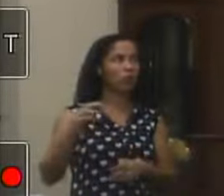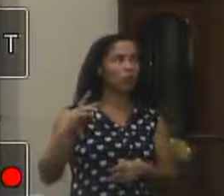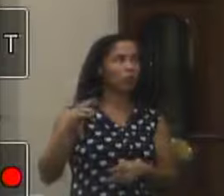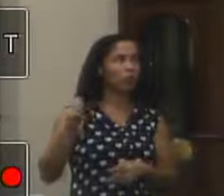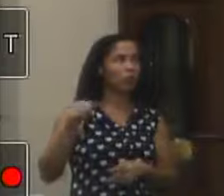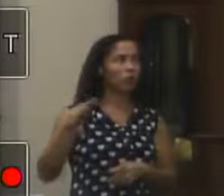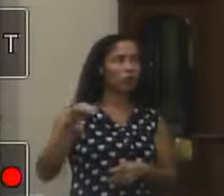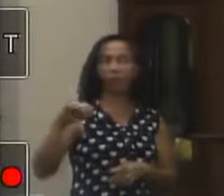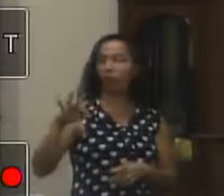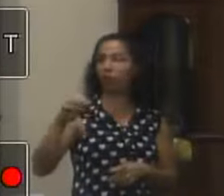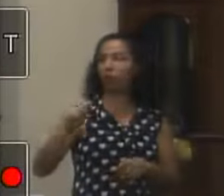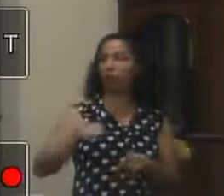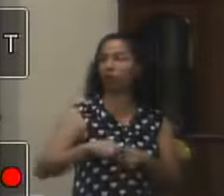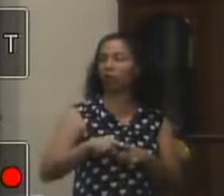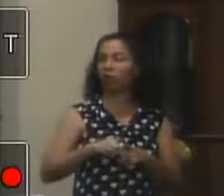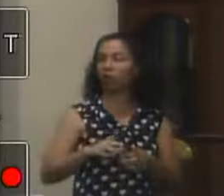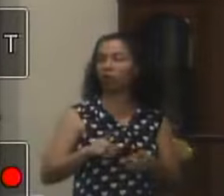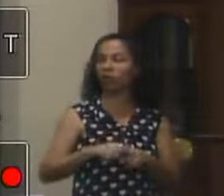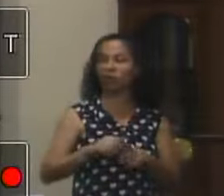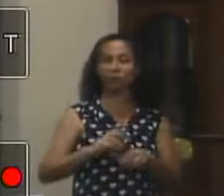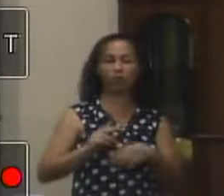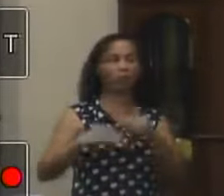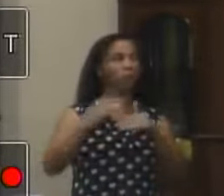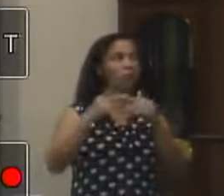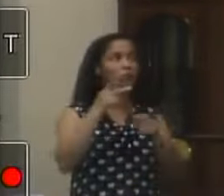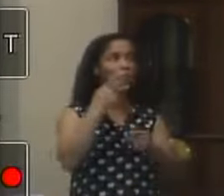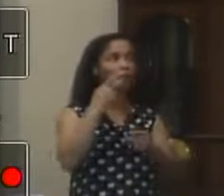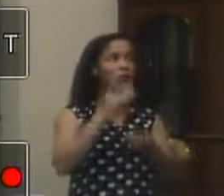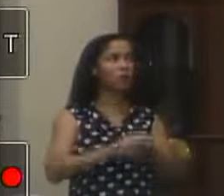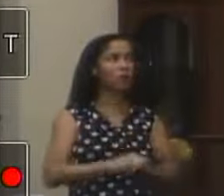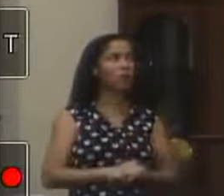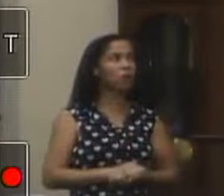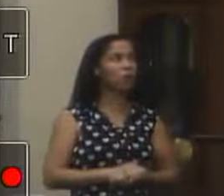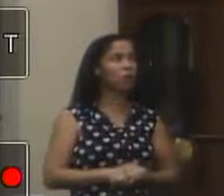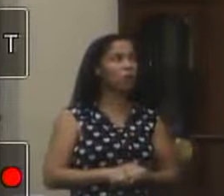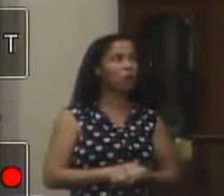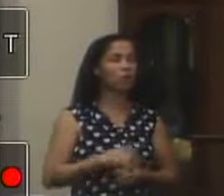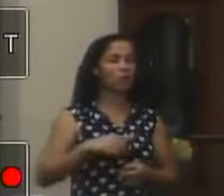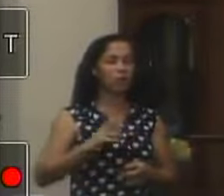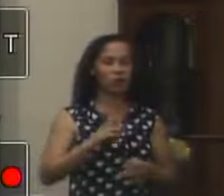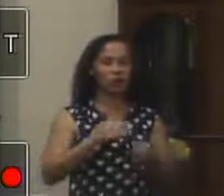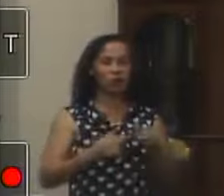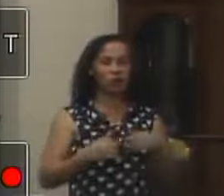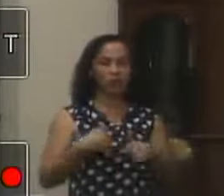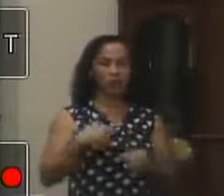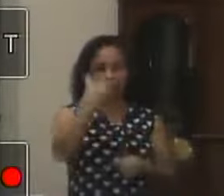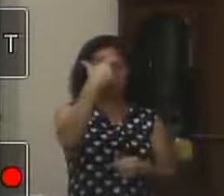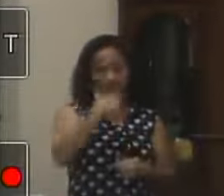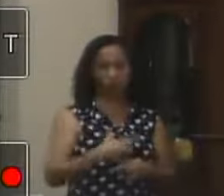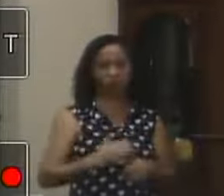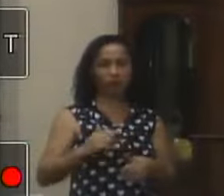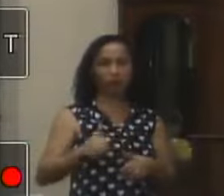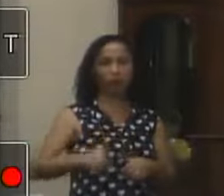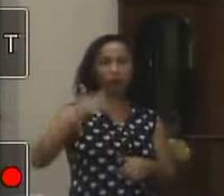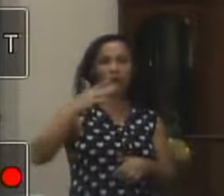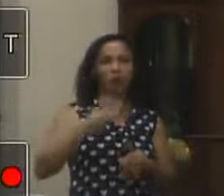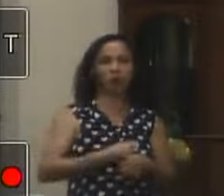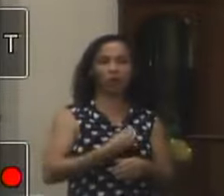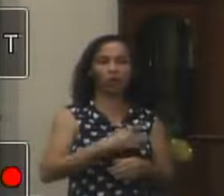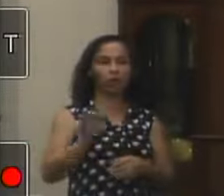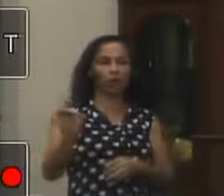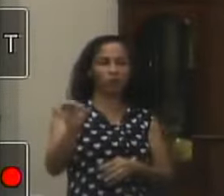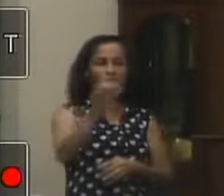lá no Carambita, a gente precisa se prestigiar sempre quem se dedica e dá o seu tempo para melhorar a vida dos outros de